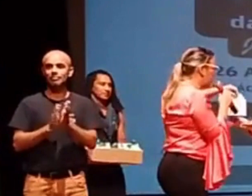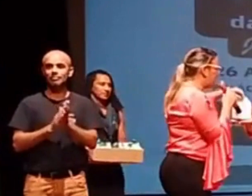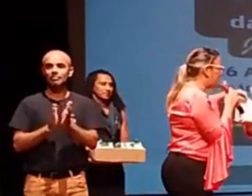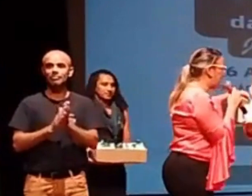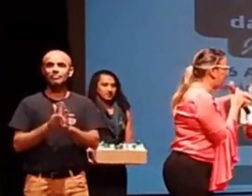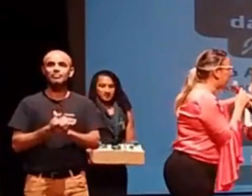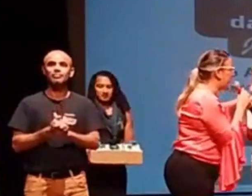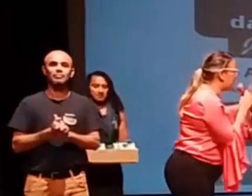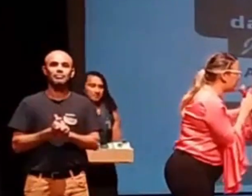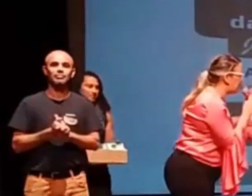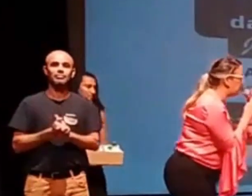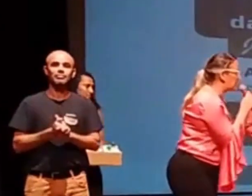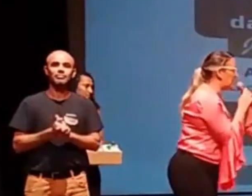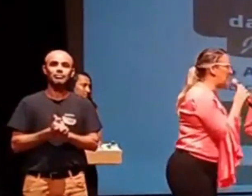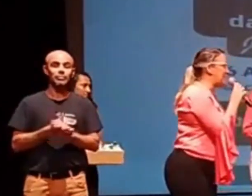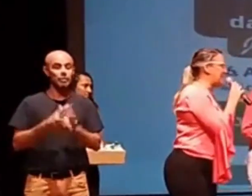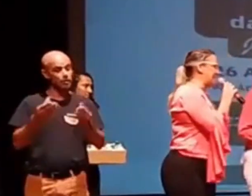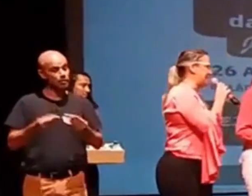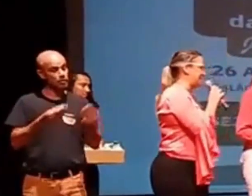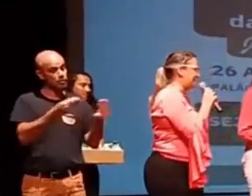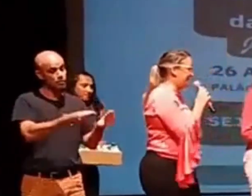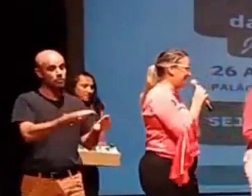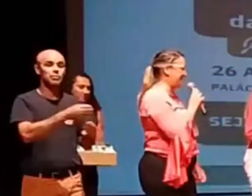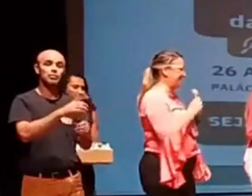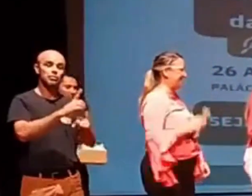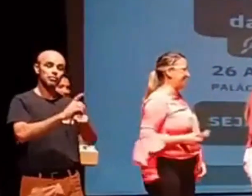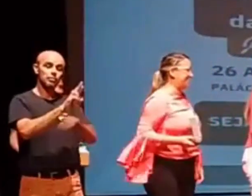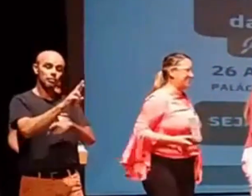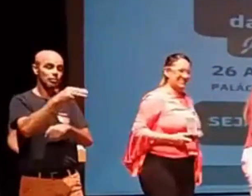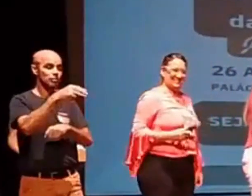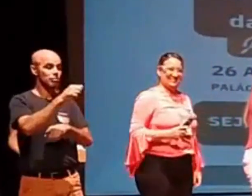Vamos entregar, a Andréia vai entregar para a doutora Mariana.